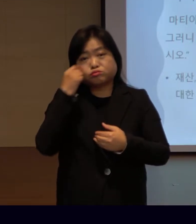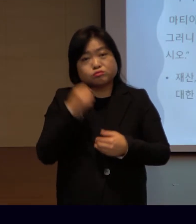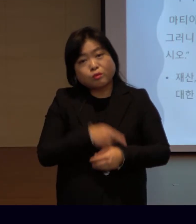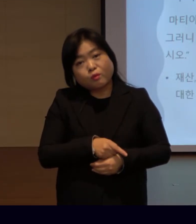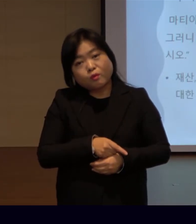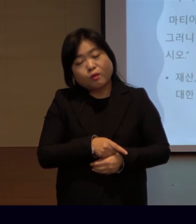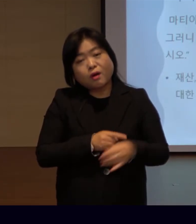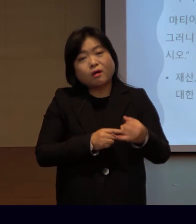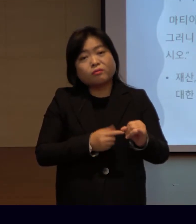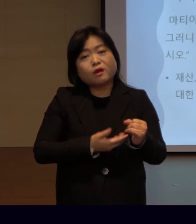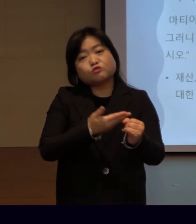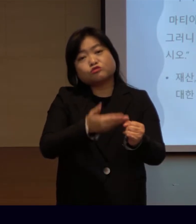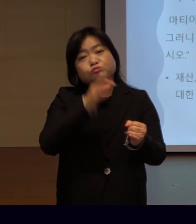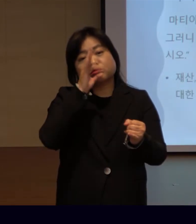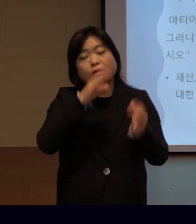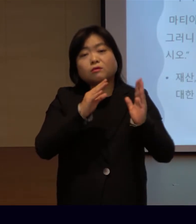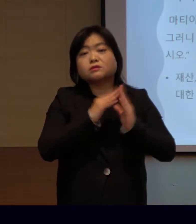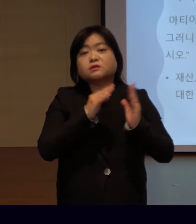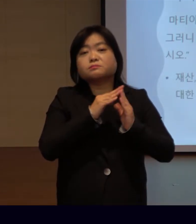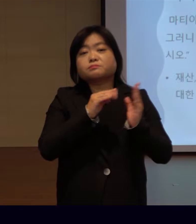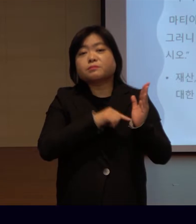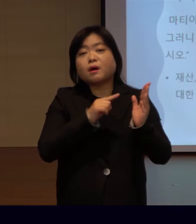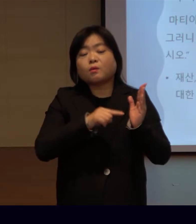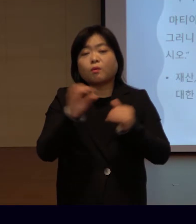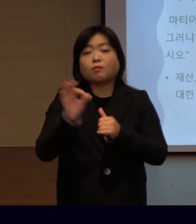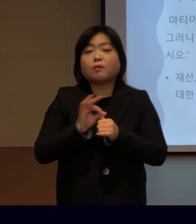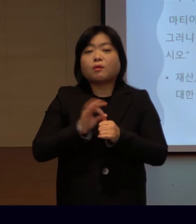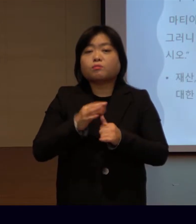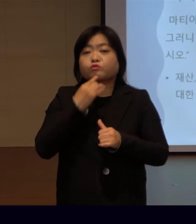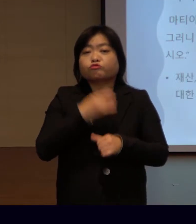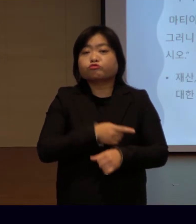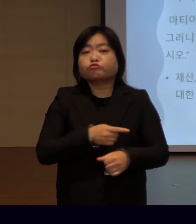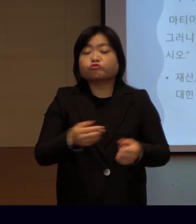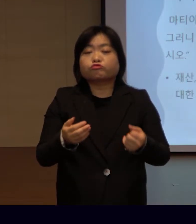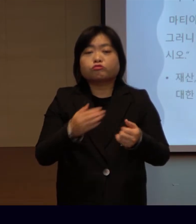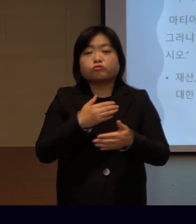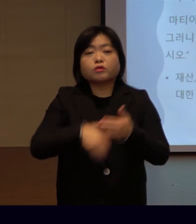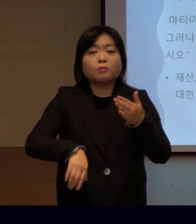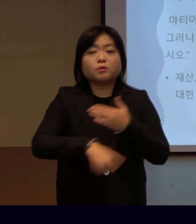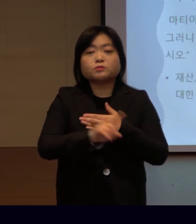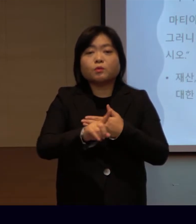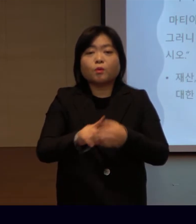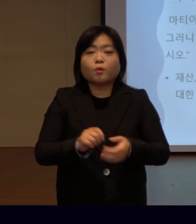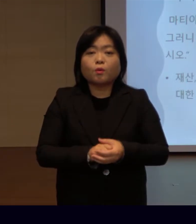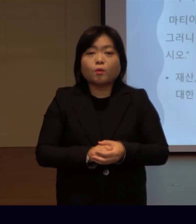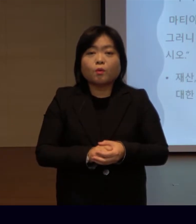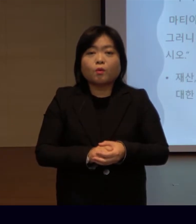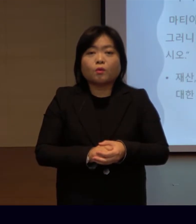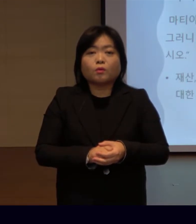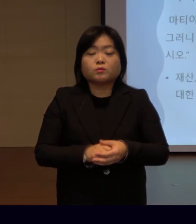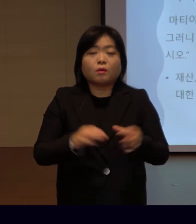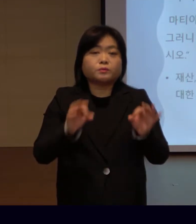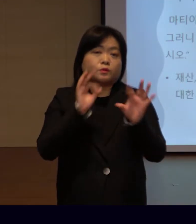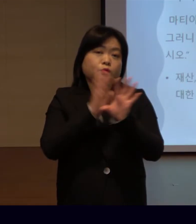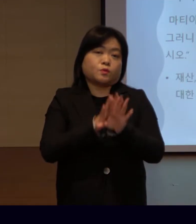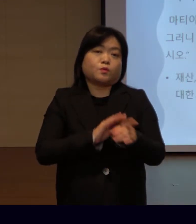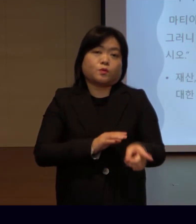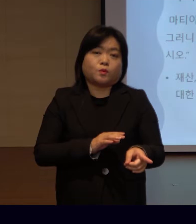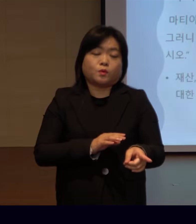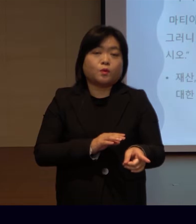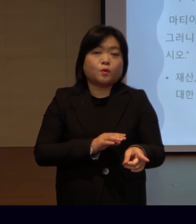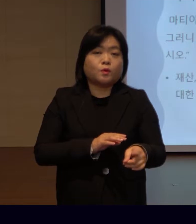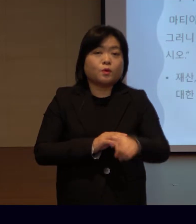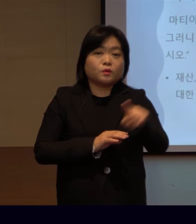푼도 딸한테 갈 수가 없어요. 왜냐하면 집하고 생활비밖에 없으니까. 나머지는 다 없어진 겁니다.